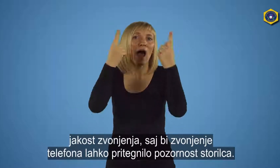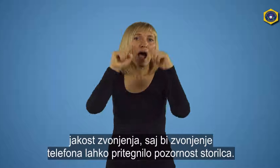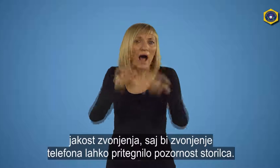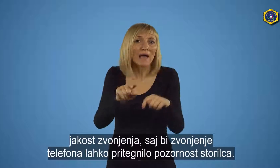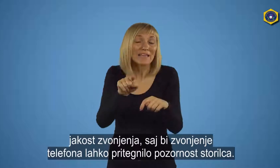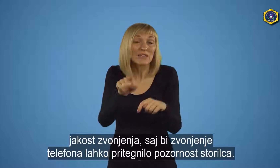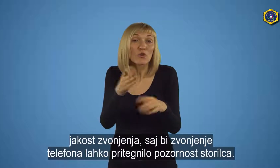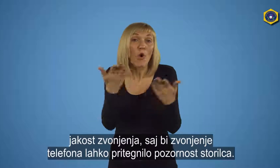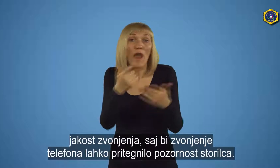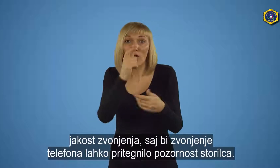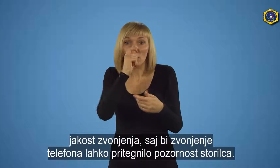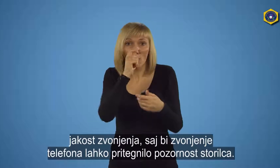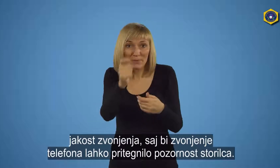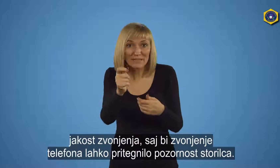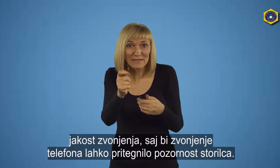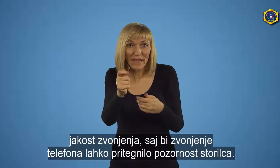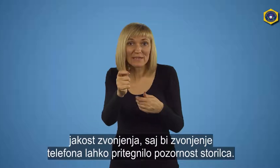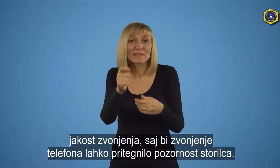pritegnilo pozornost storilca.